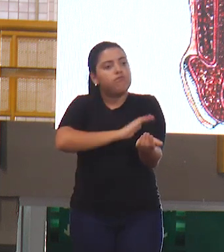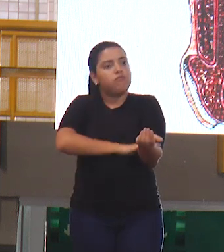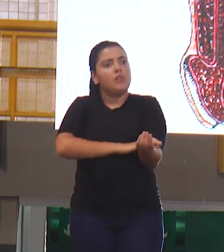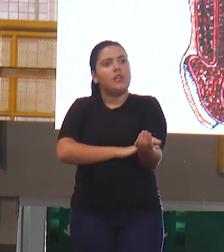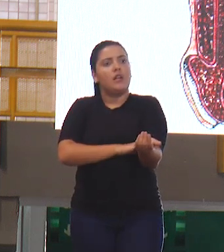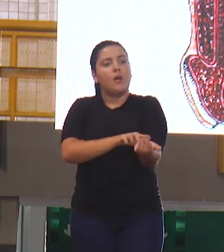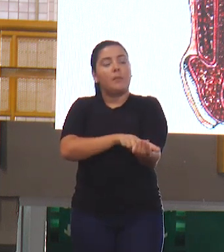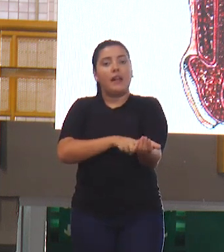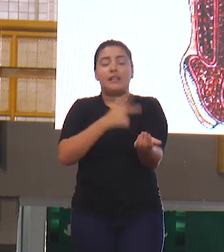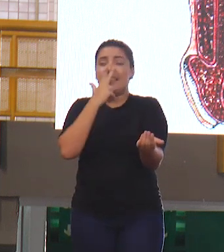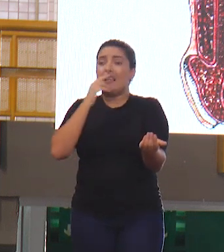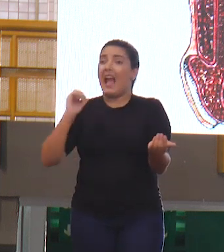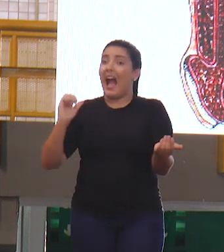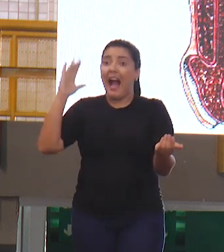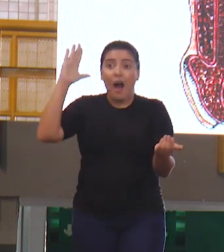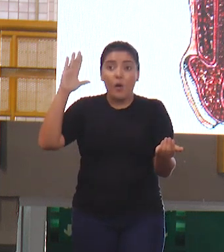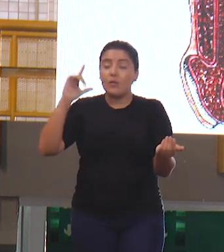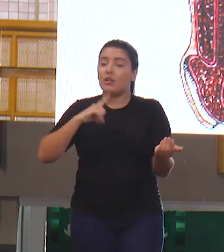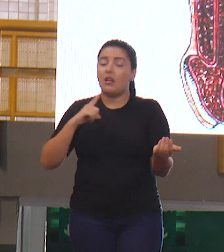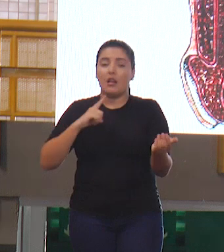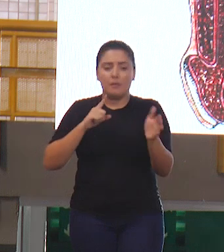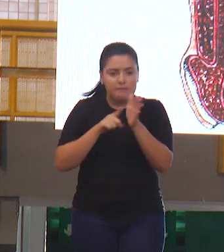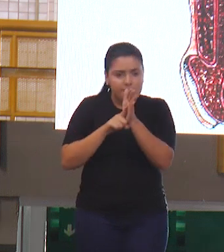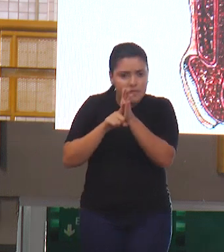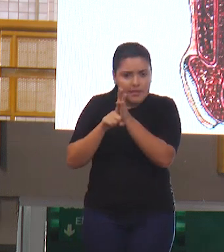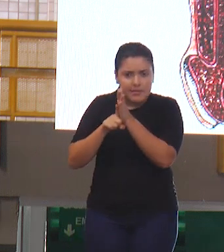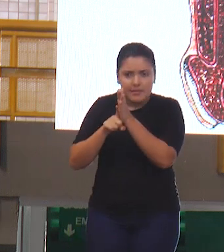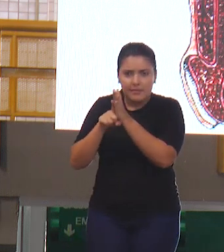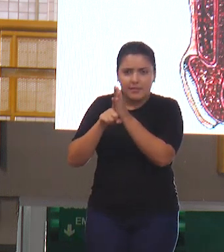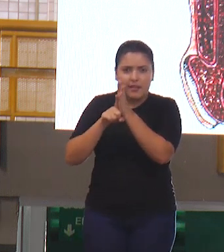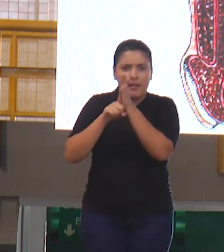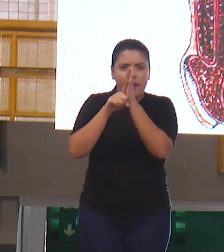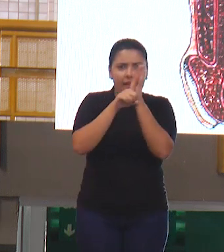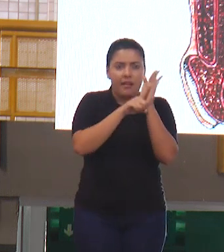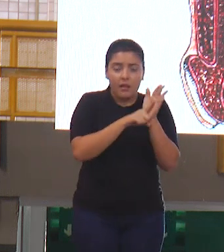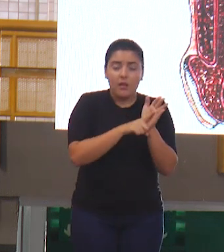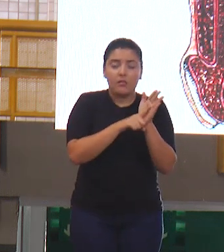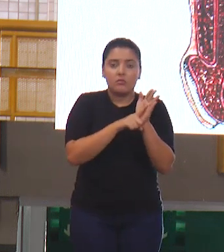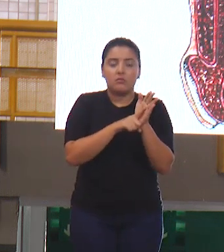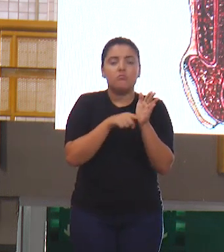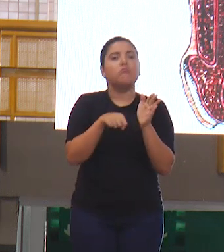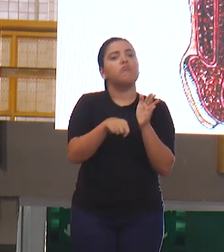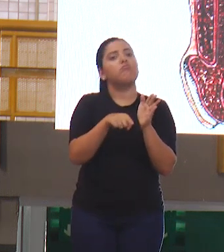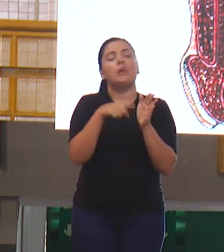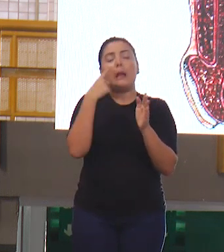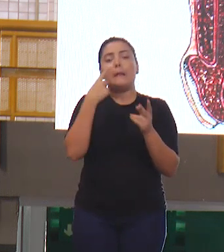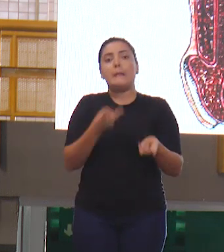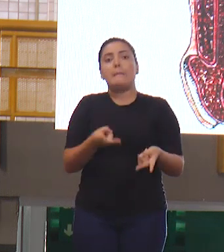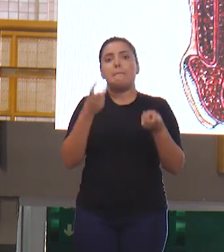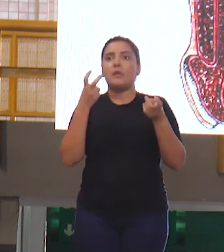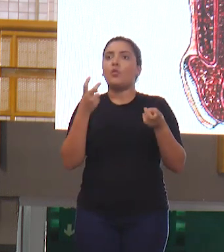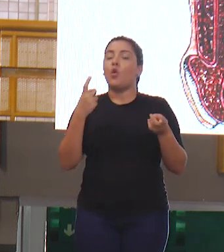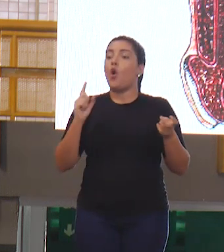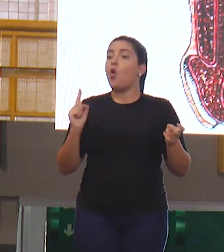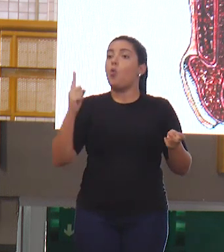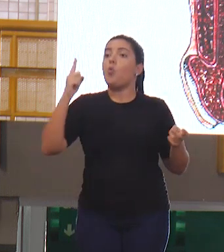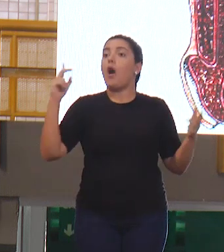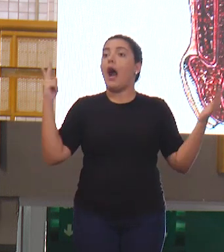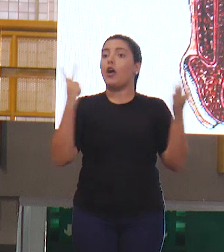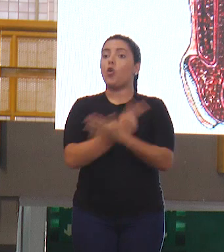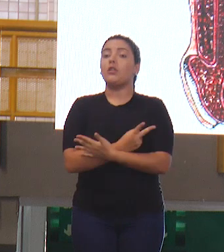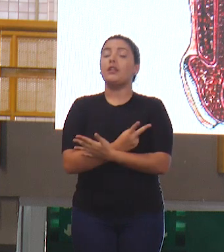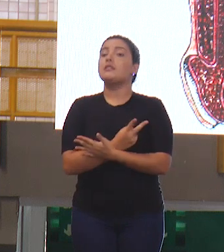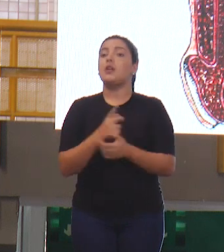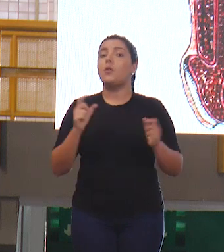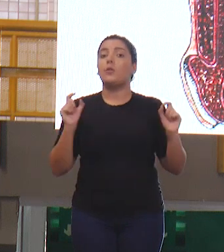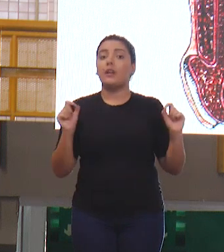ocorreu que na pesquisa dele, no remédio que ele estava trabalhando, ele viu que um dos efeitos